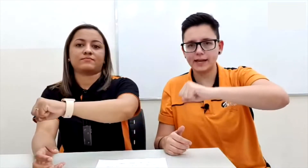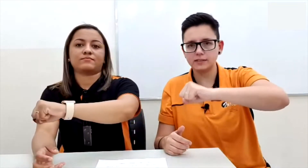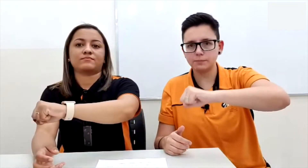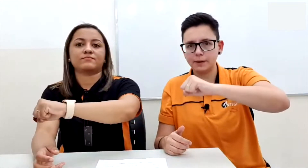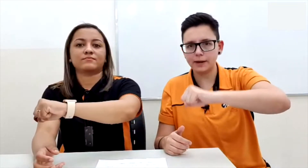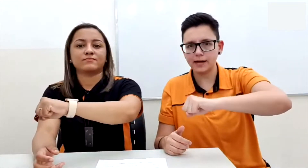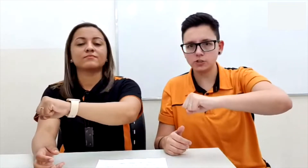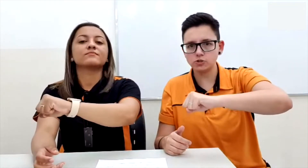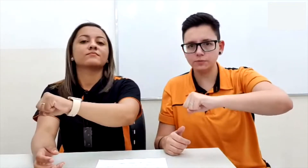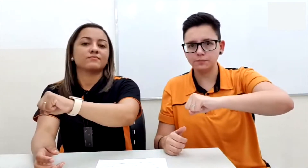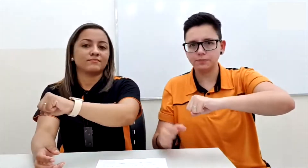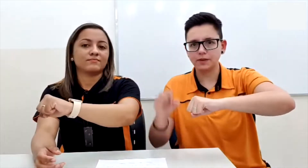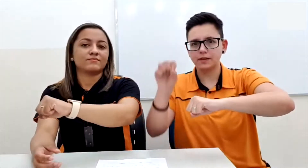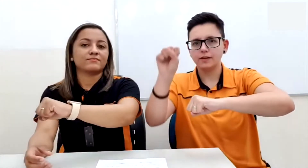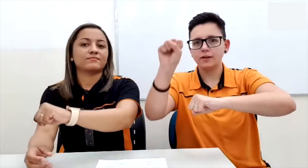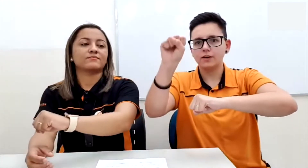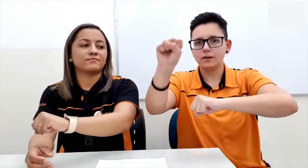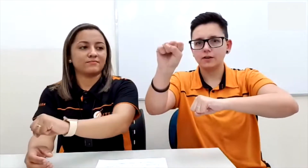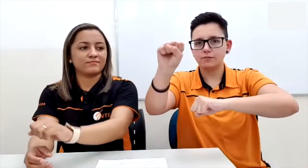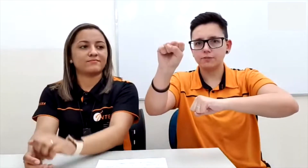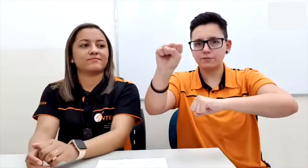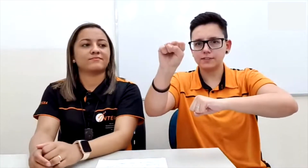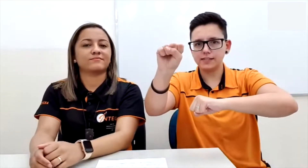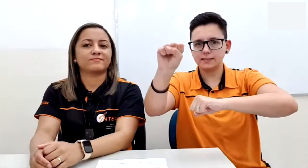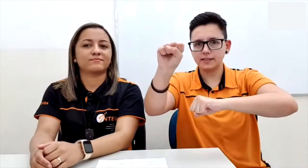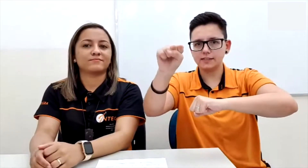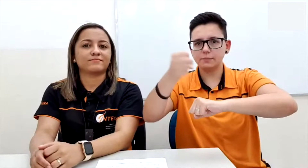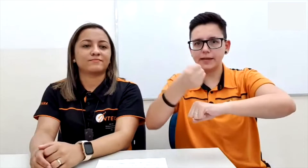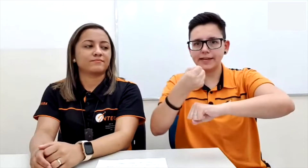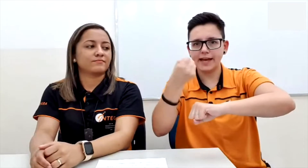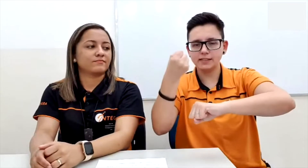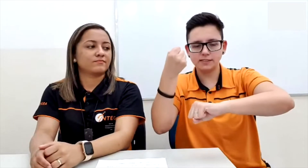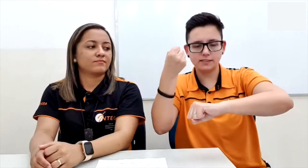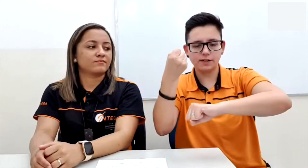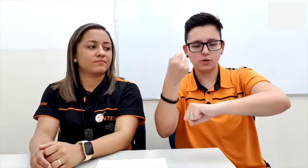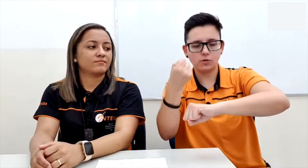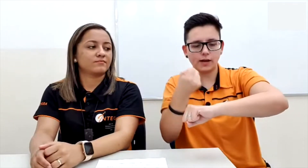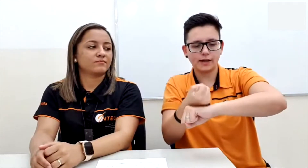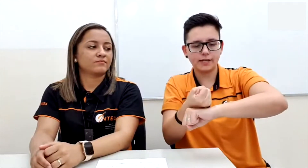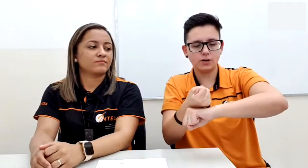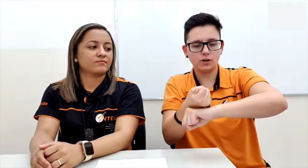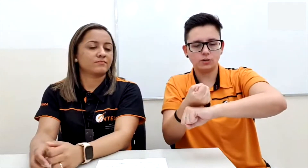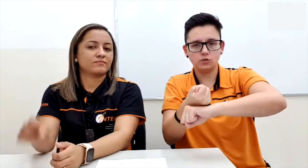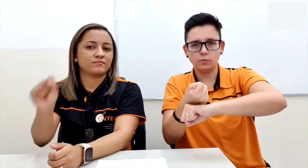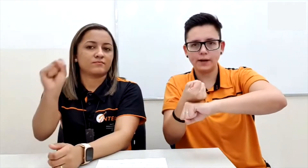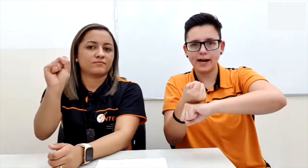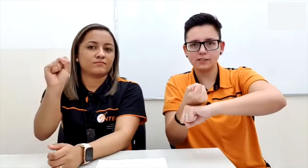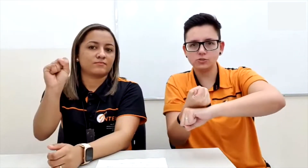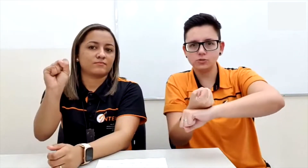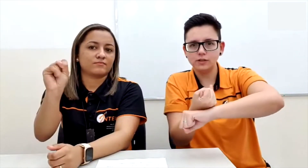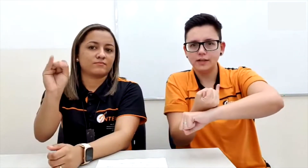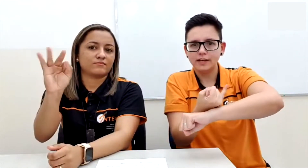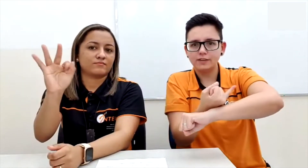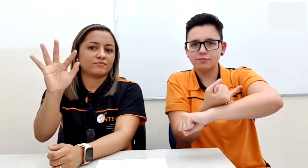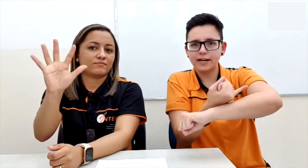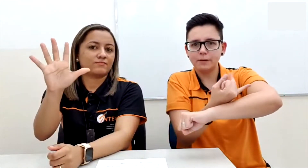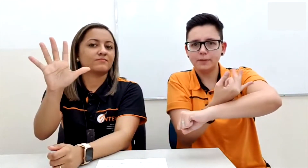S para baixo. Vai fazer essa aqui também em S. Você vai colocar aqui, ó, no braço e vai abrindo